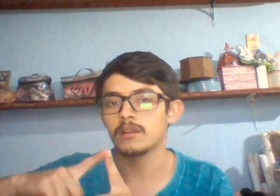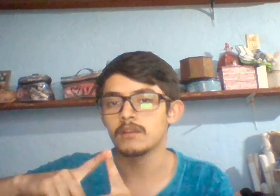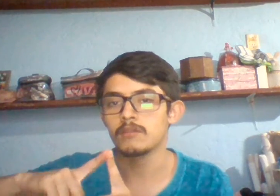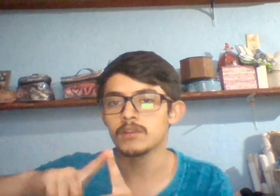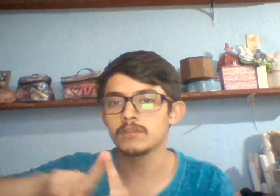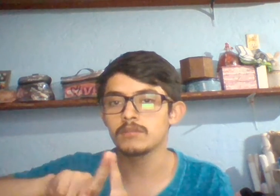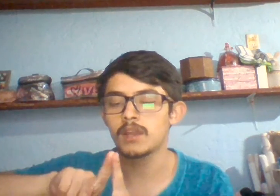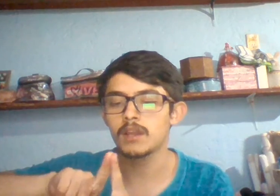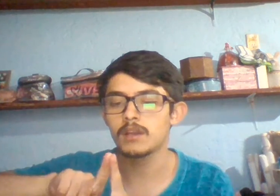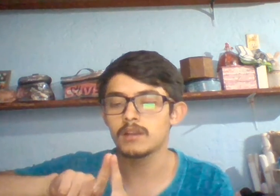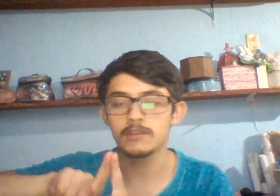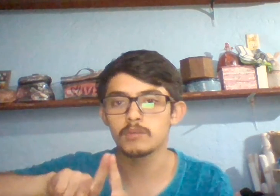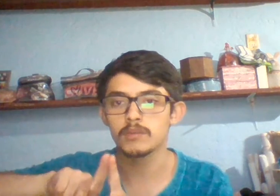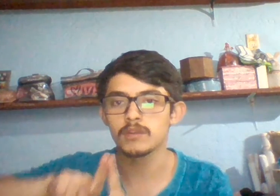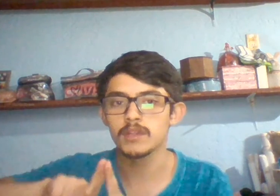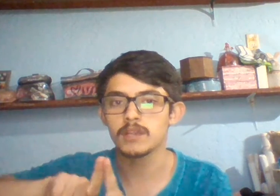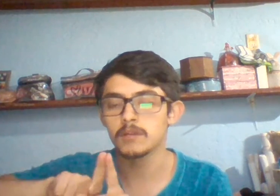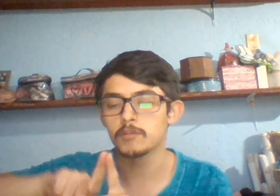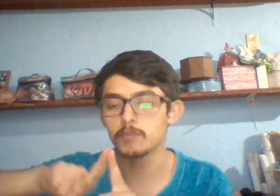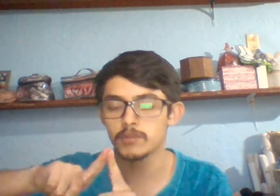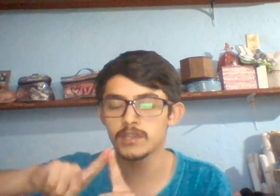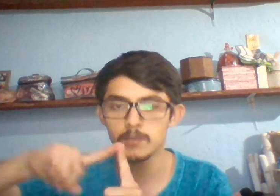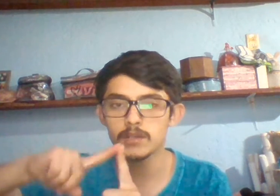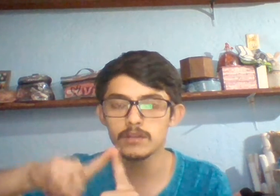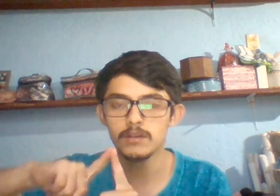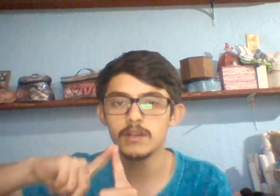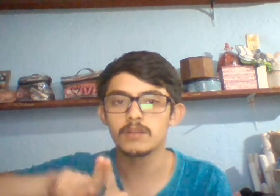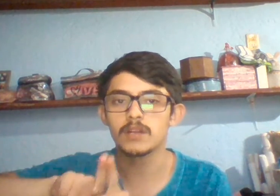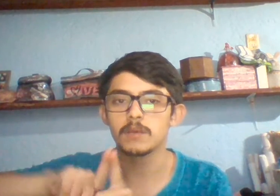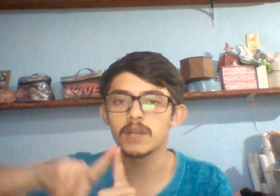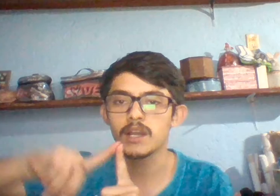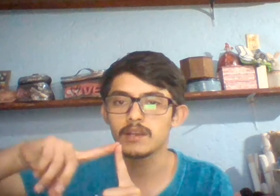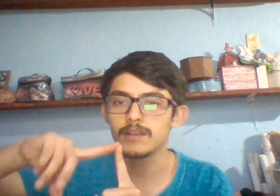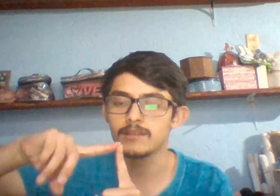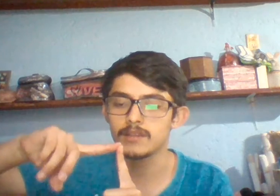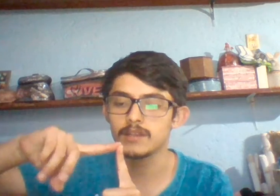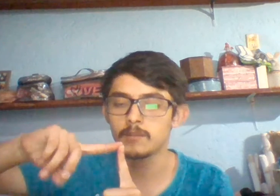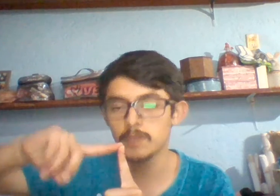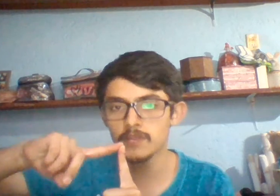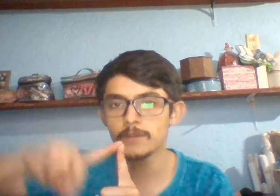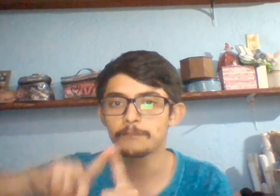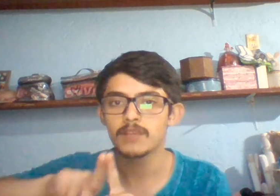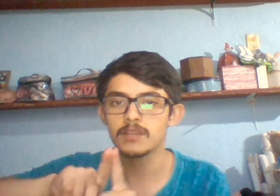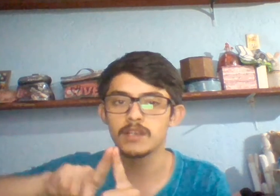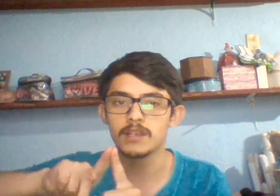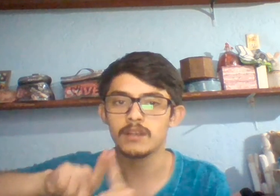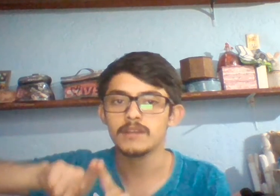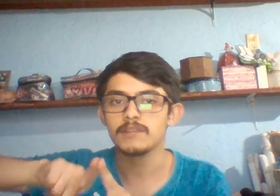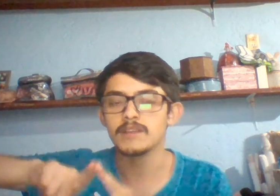del cuánto tenga el servomotor en kilogramos por centímetro, es lo que va a cargar en peso. Si, si